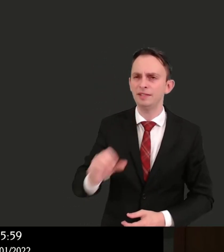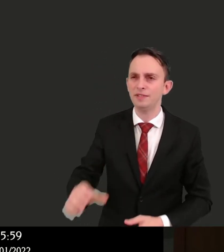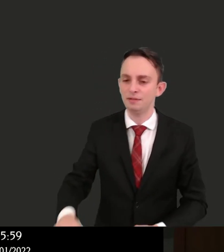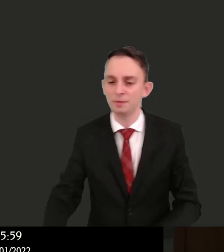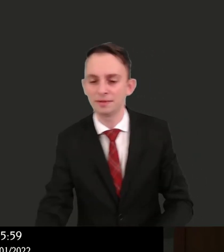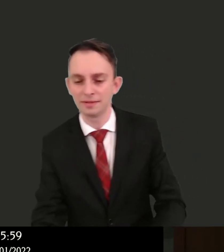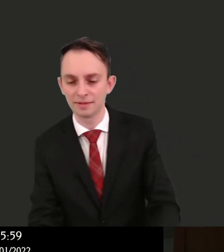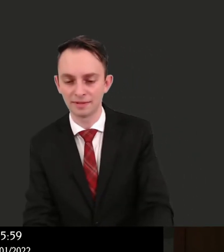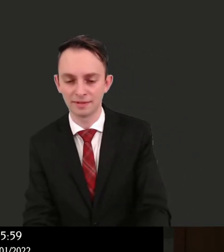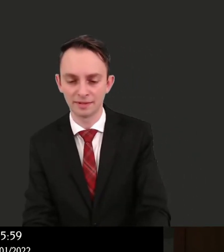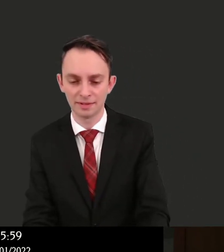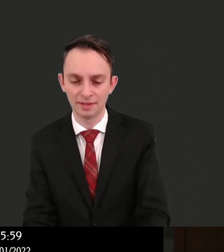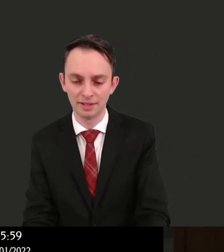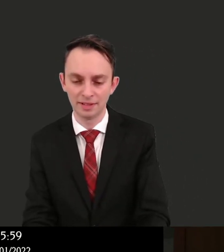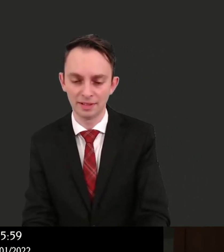360.